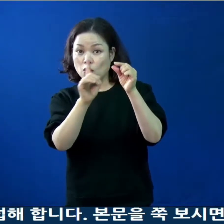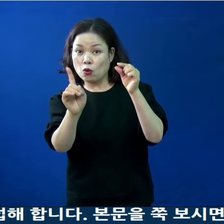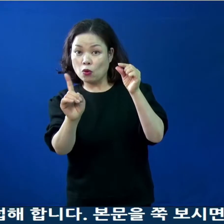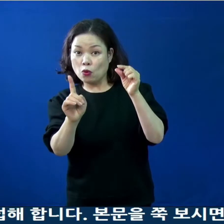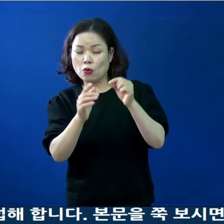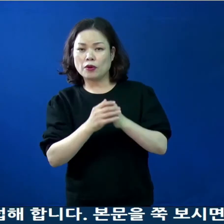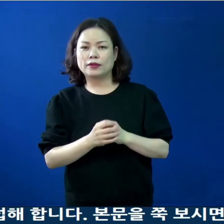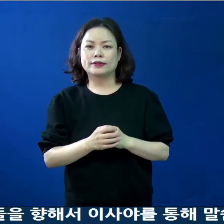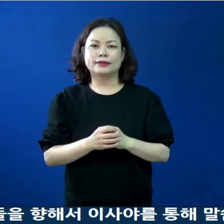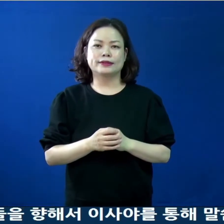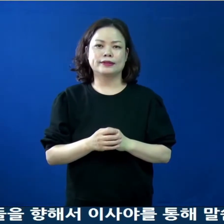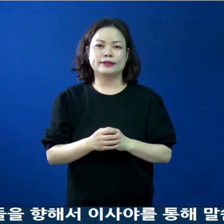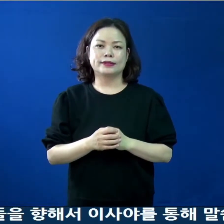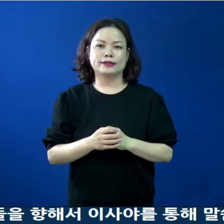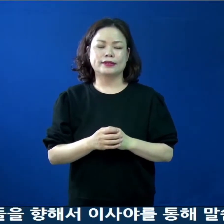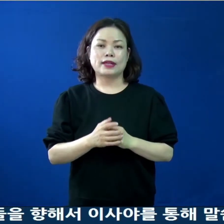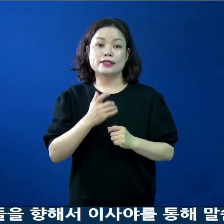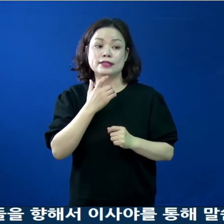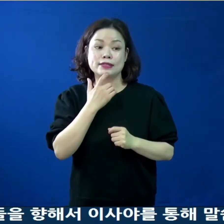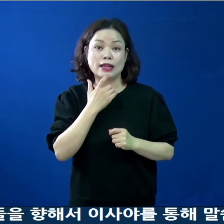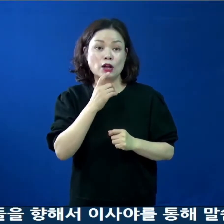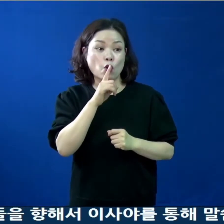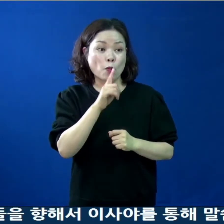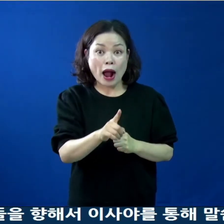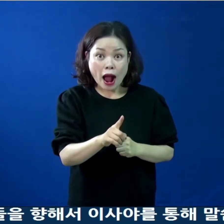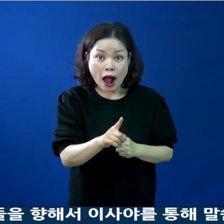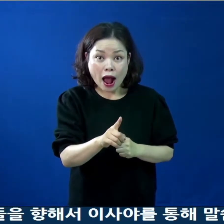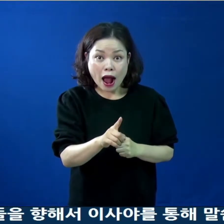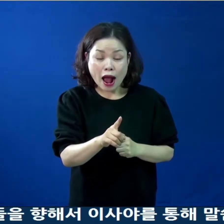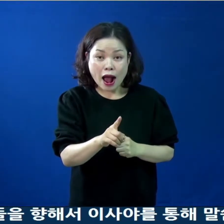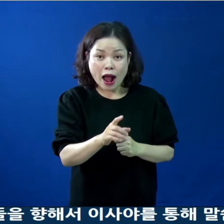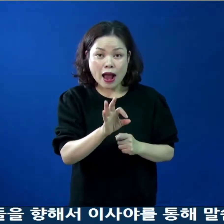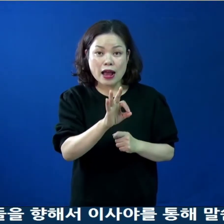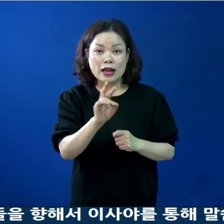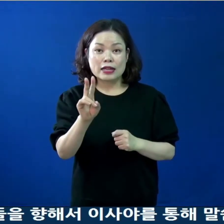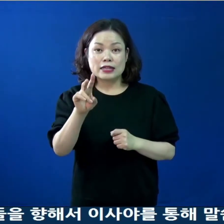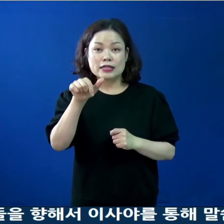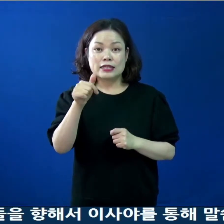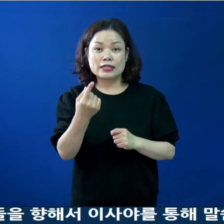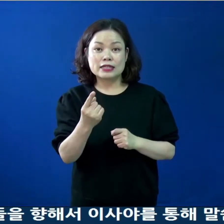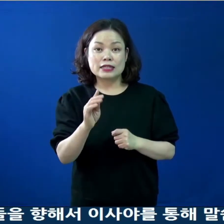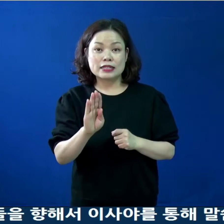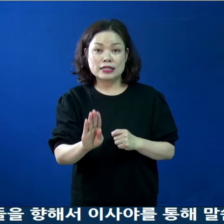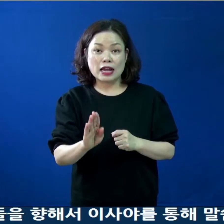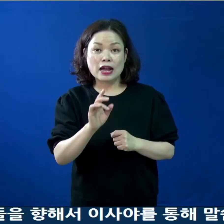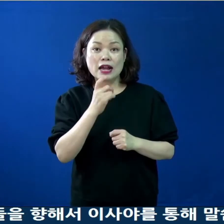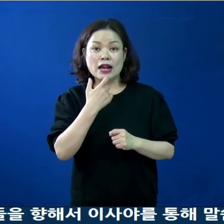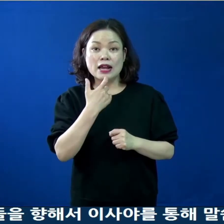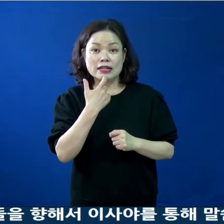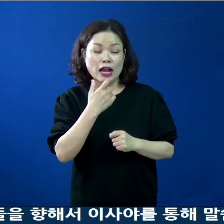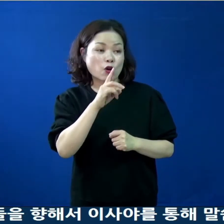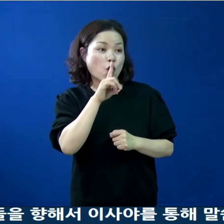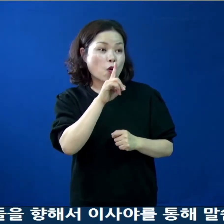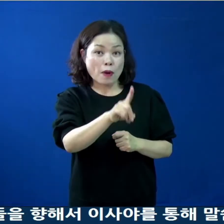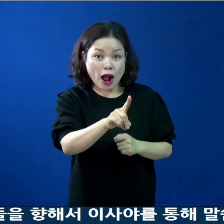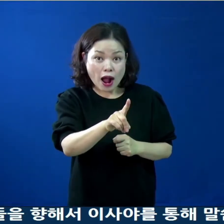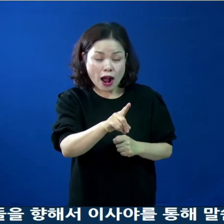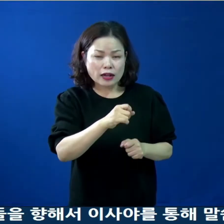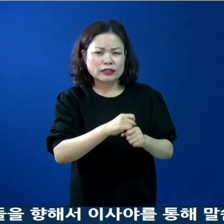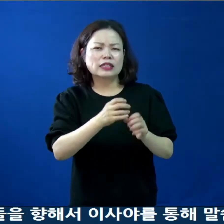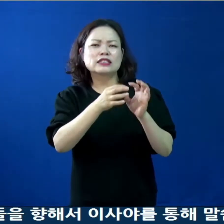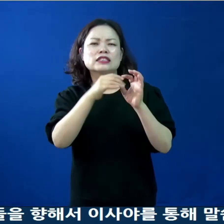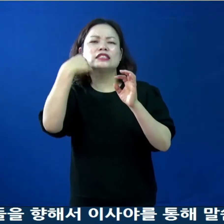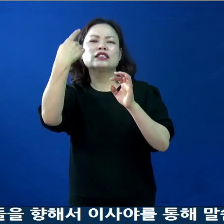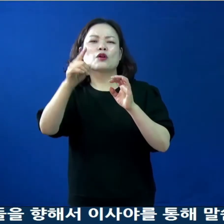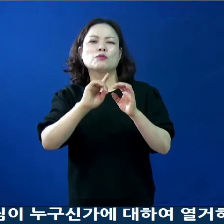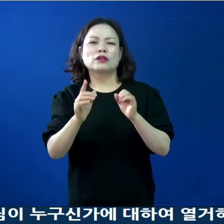무엇이냐면 야곱아 이렇게 부르셨다는 거예요. 27절에 야곱아 이렇게 부르고 나서 바로 이어서 또